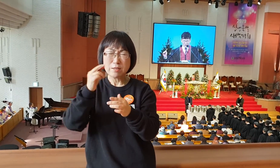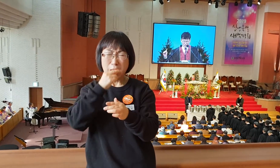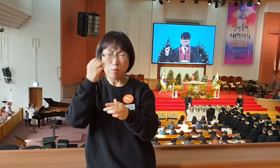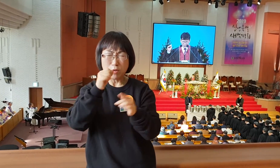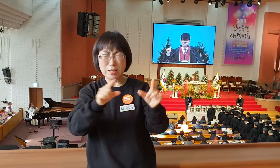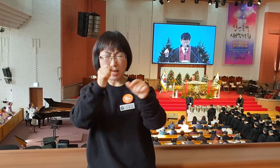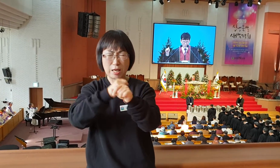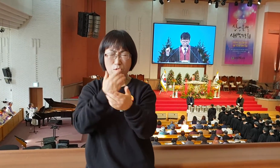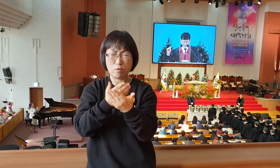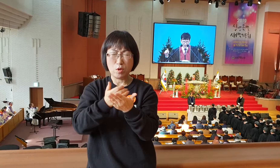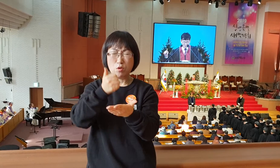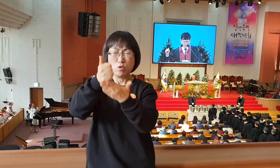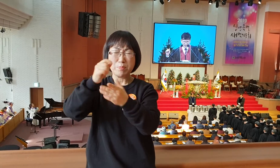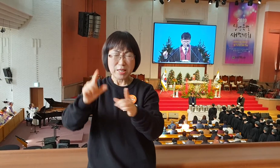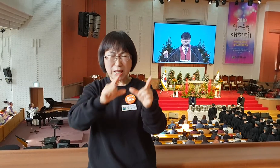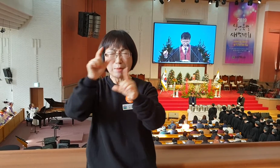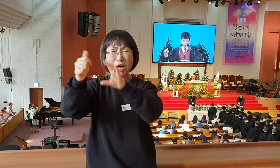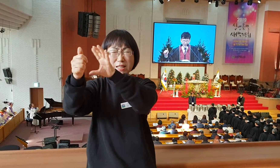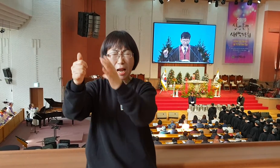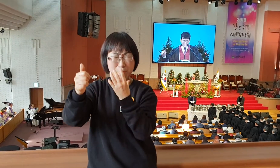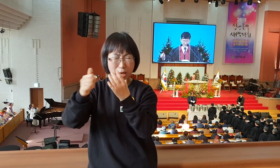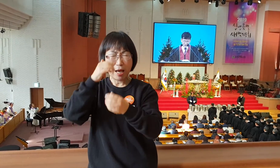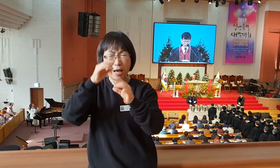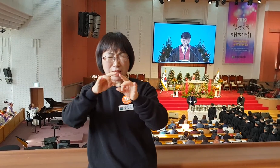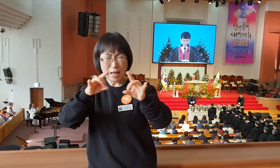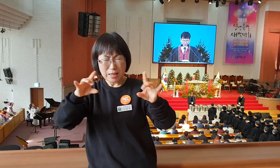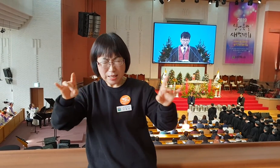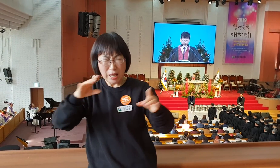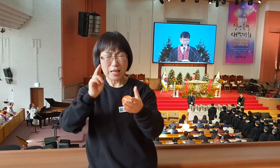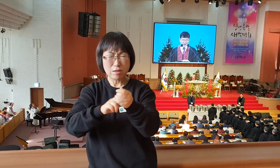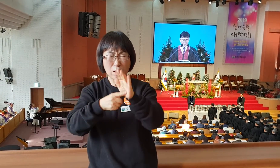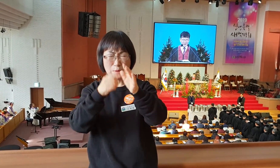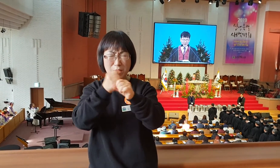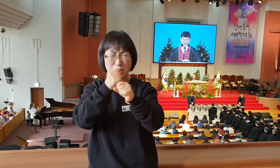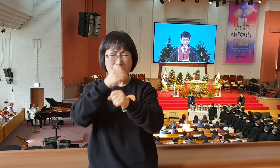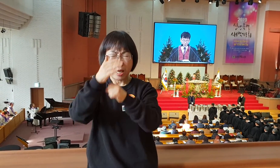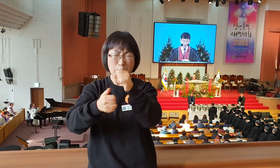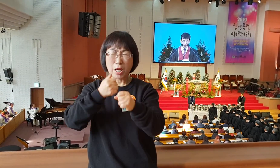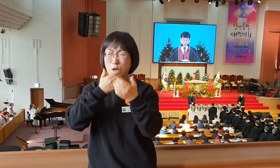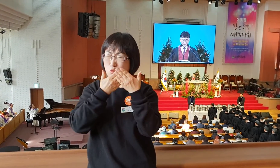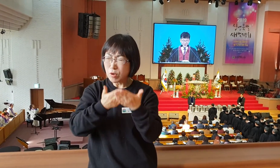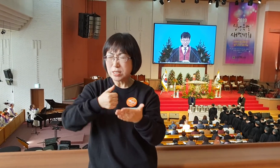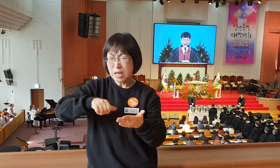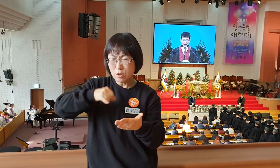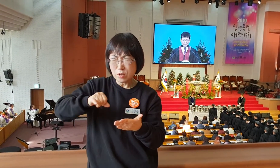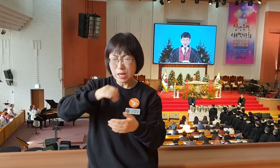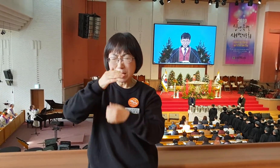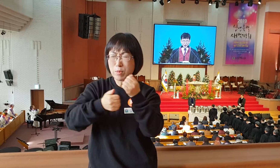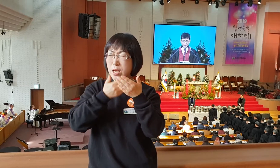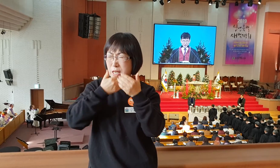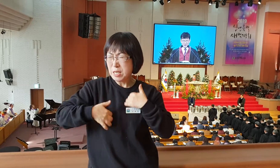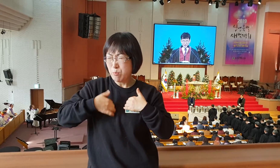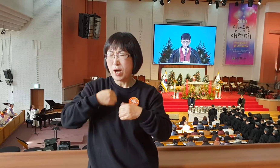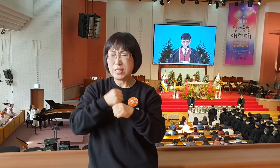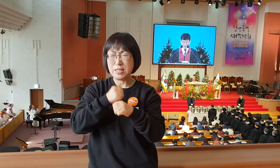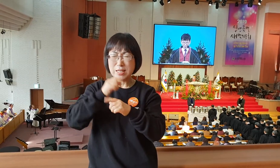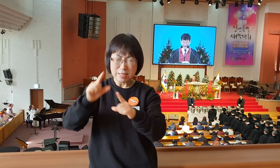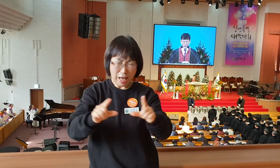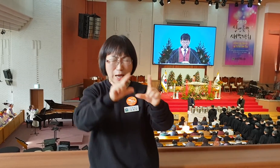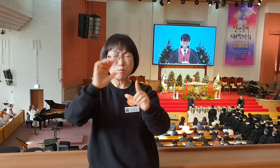살게 하시고 주님의 삶을 닮아 하나하나 기적을 만들어내는 하나님의 귀한 자녀들 하나님을 기뻐하시는